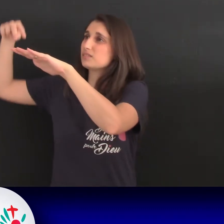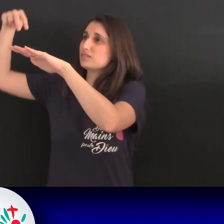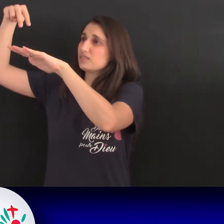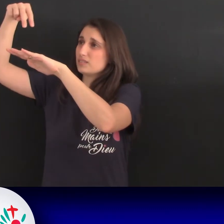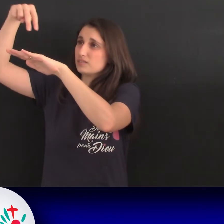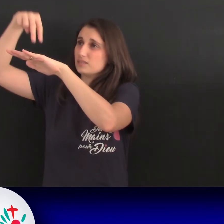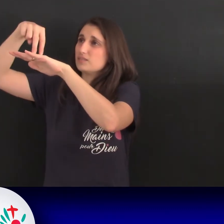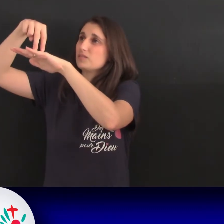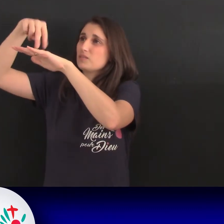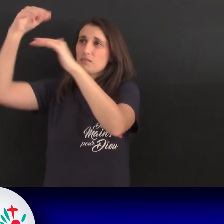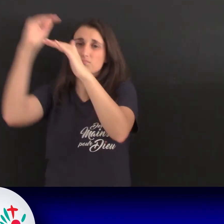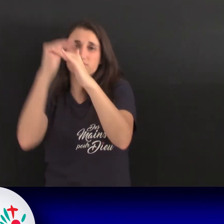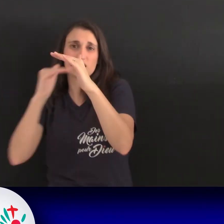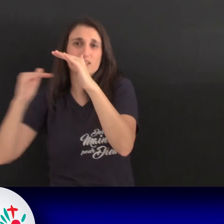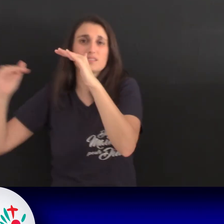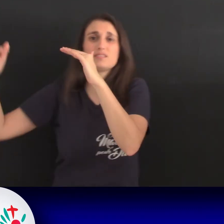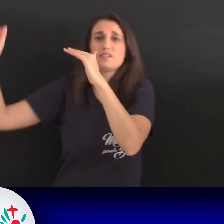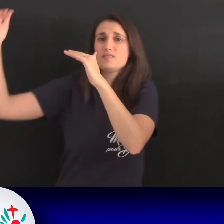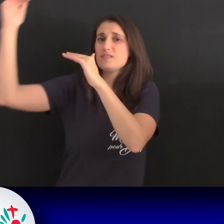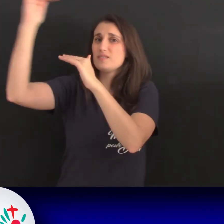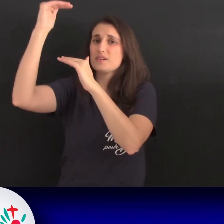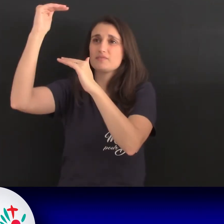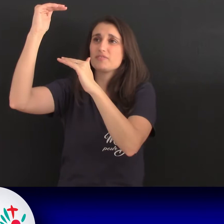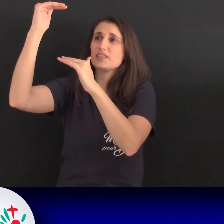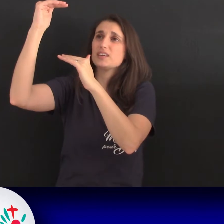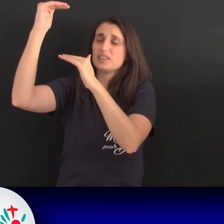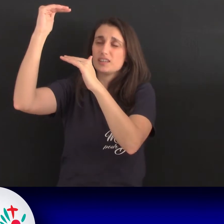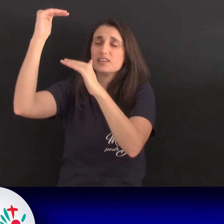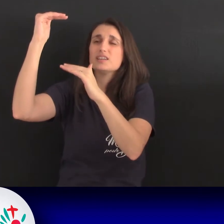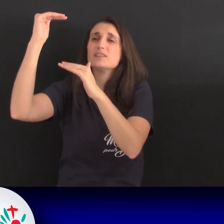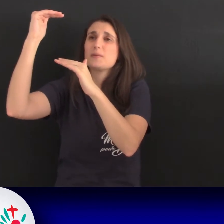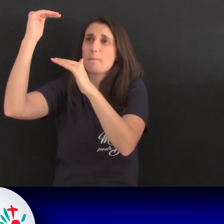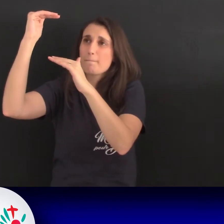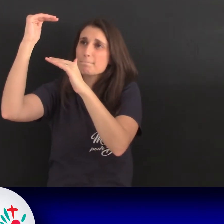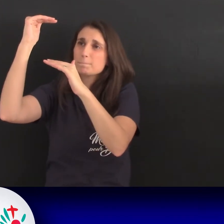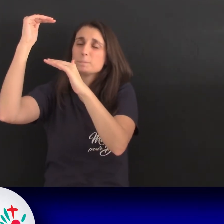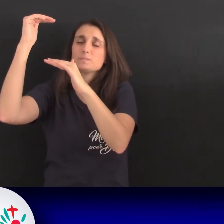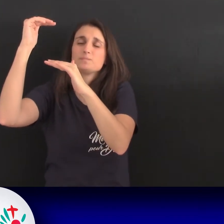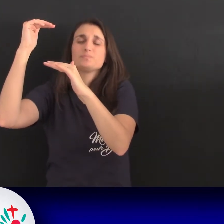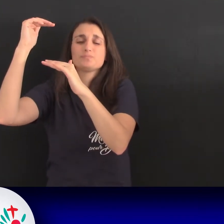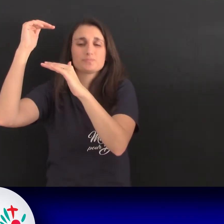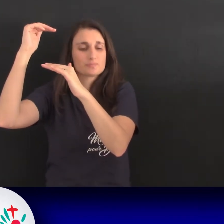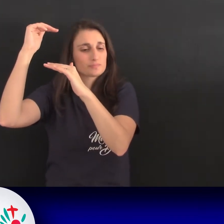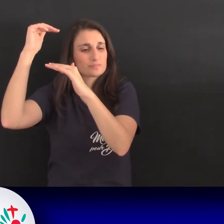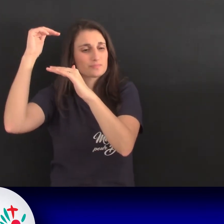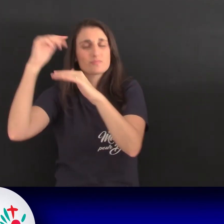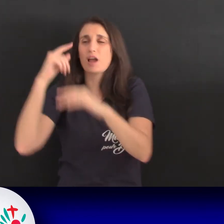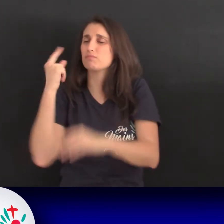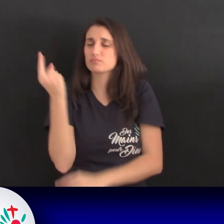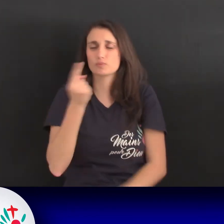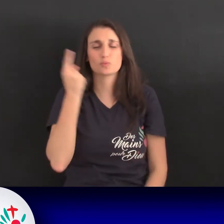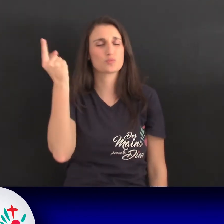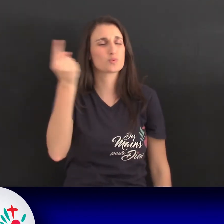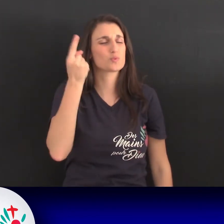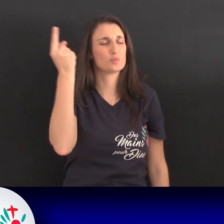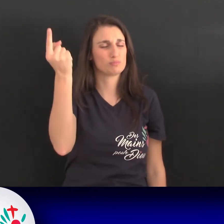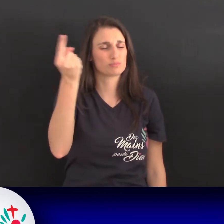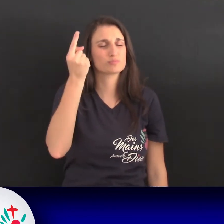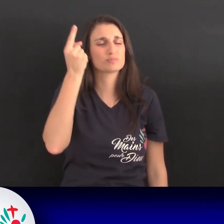ressuscité, haut élevé, pour toujours